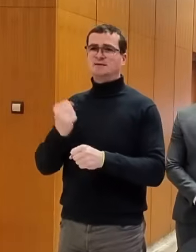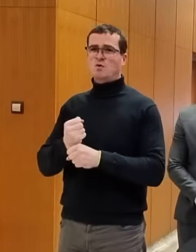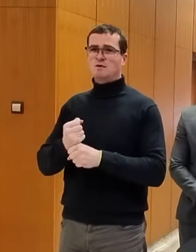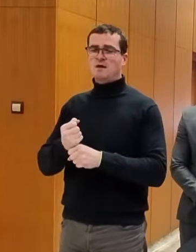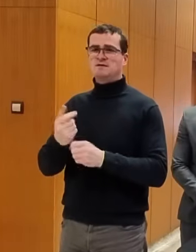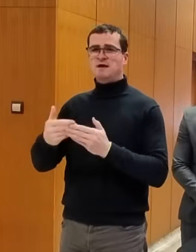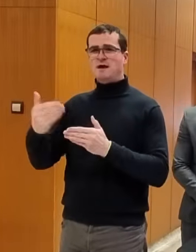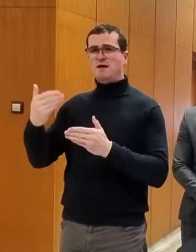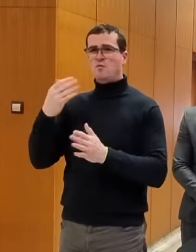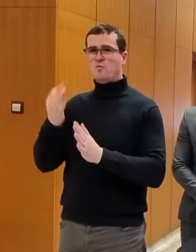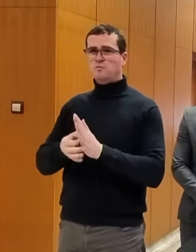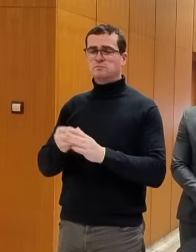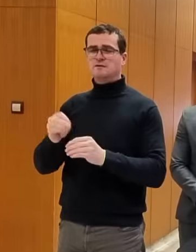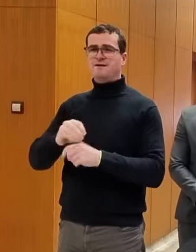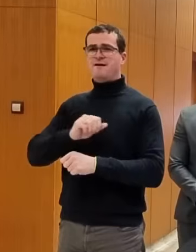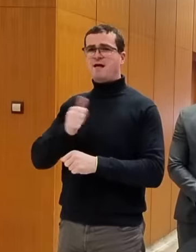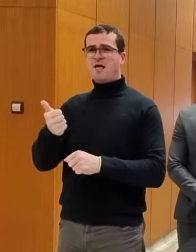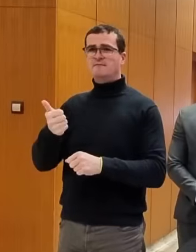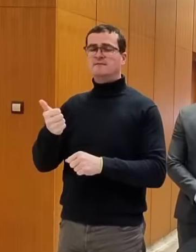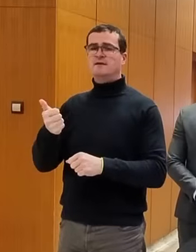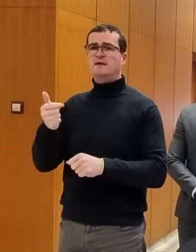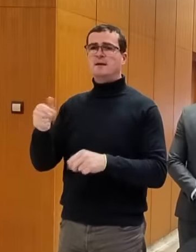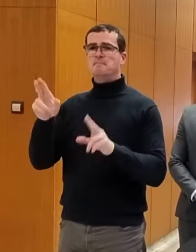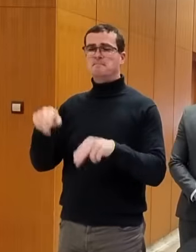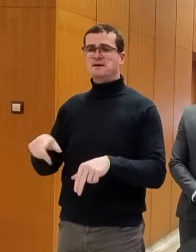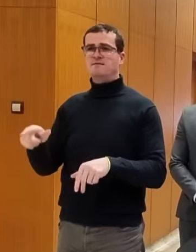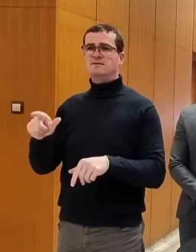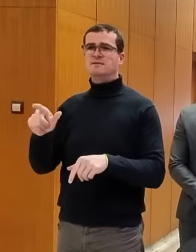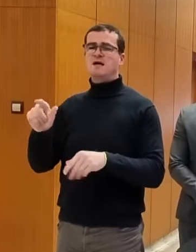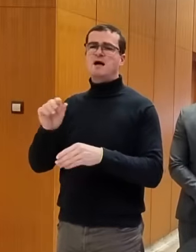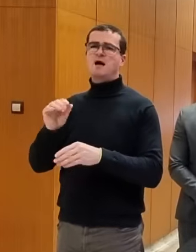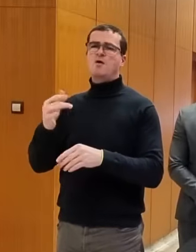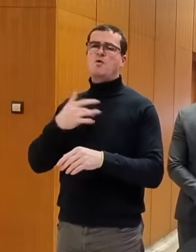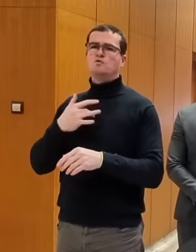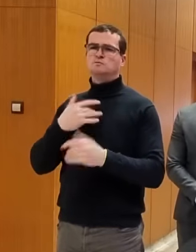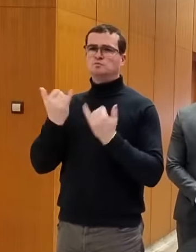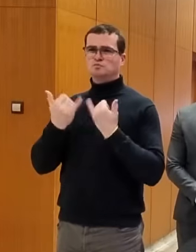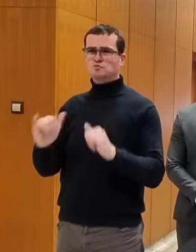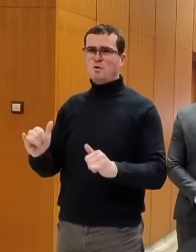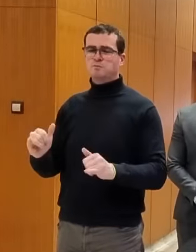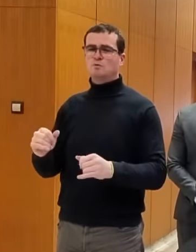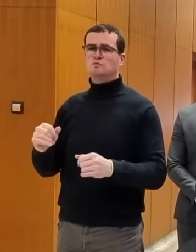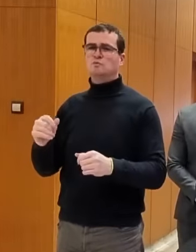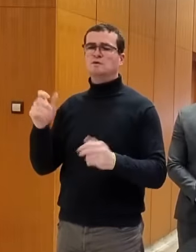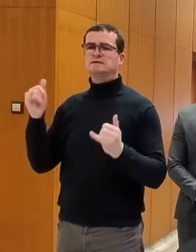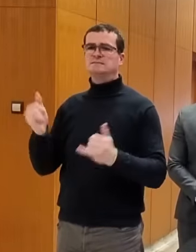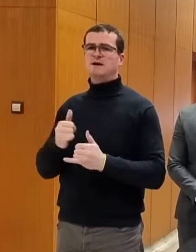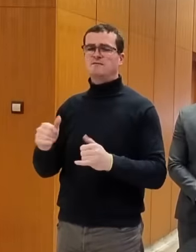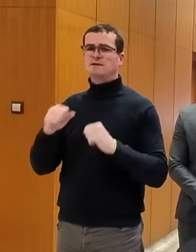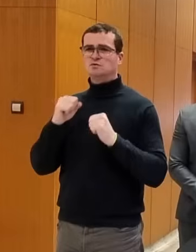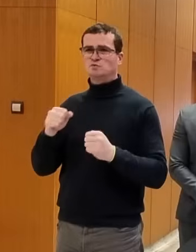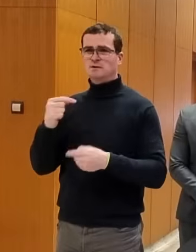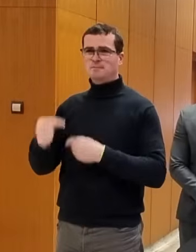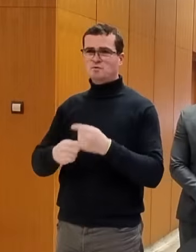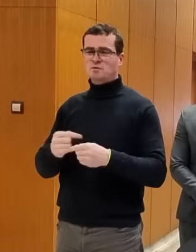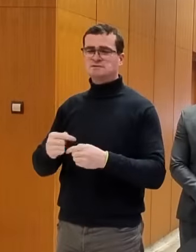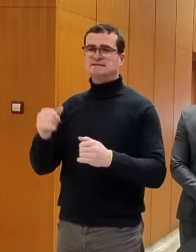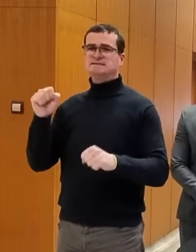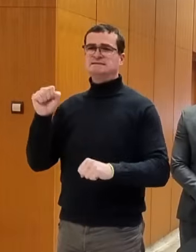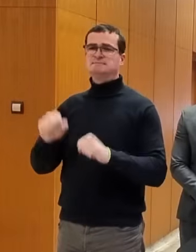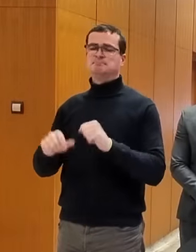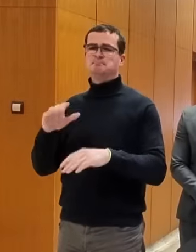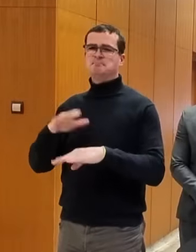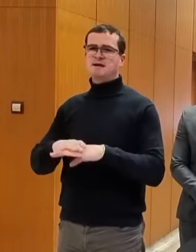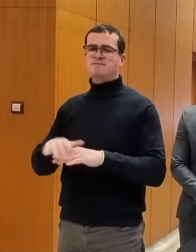konaniach za ostatné obdobie, a to najmä práva na osobnú slobodu, na spravodlivý súdny proces, práva na